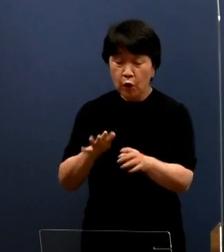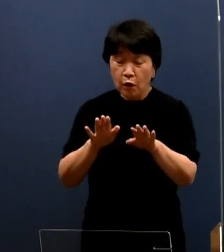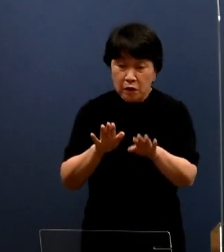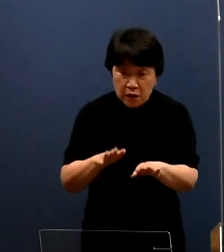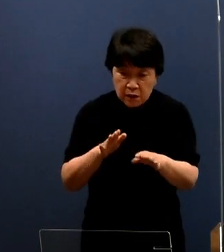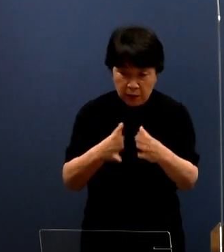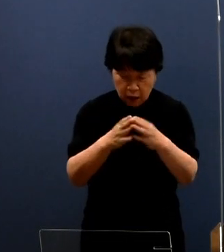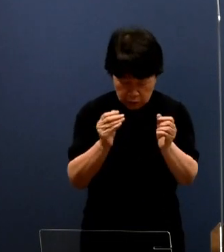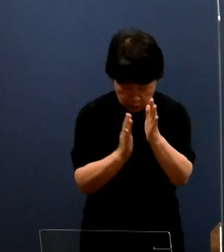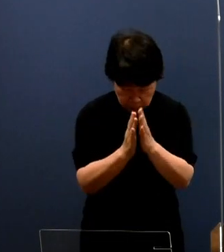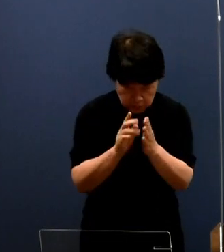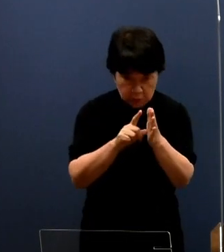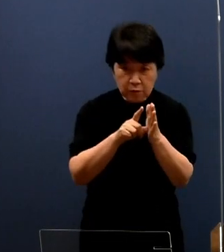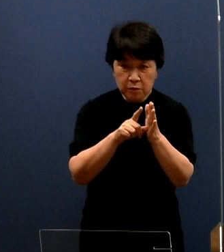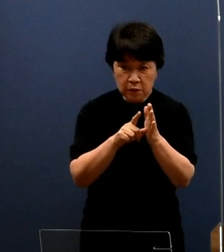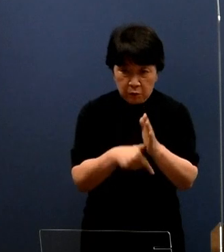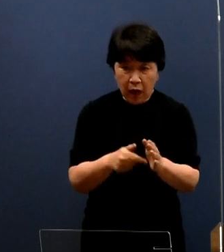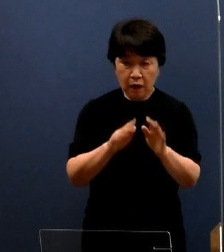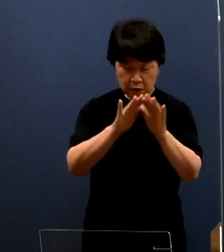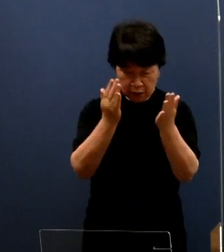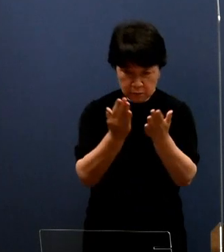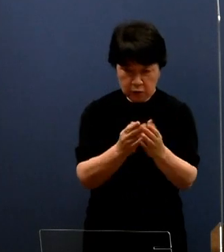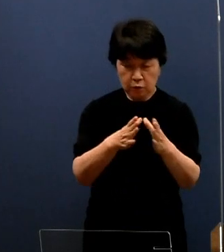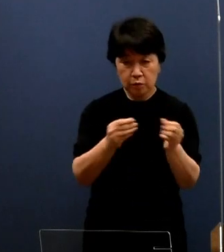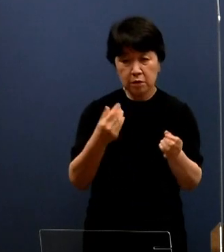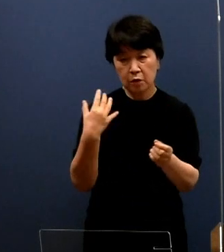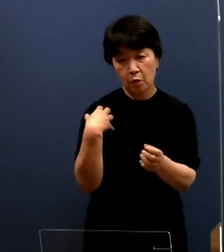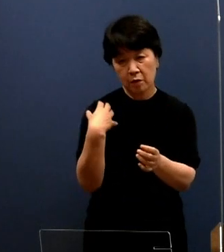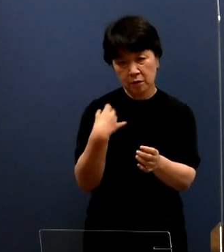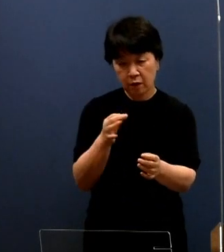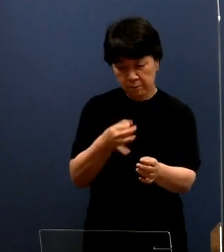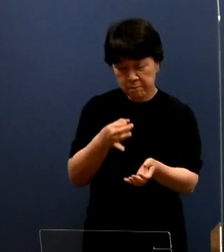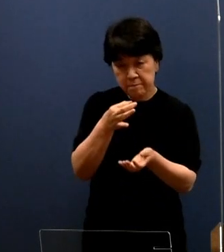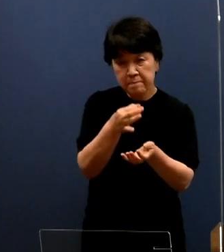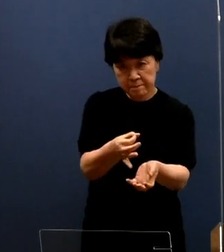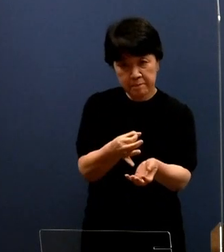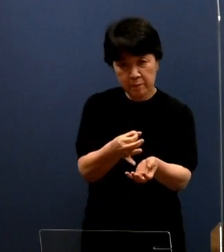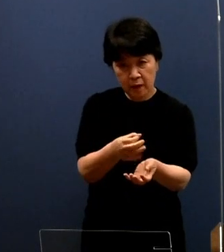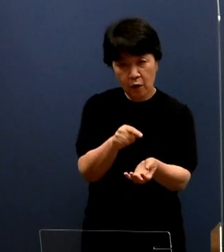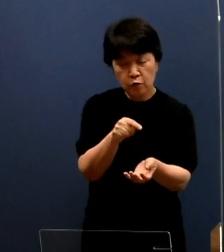それはお金の使い方としてどうかということなんでしょうけど、